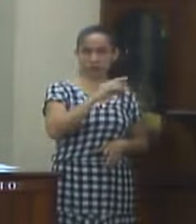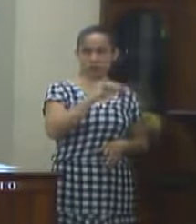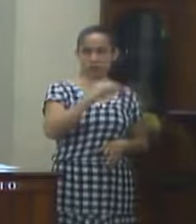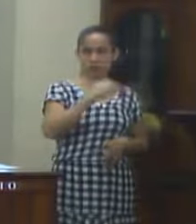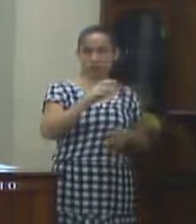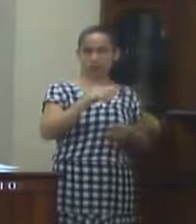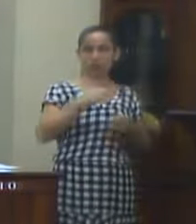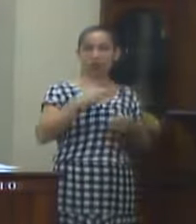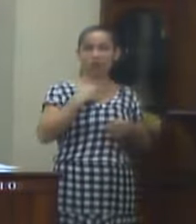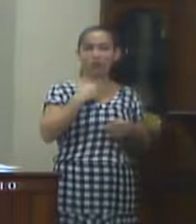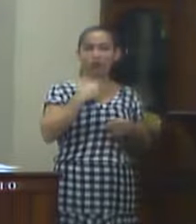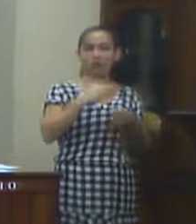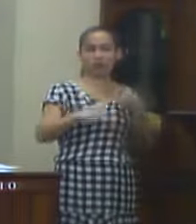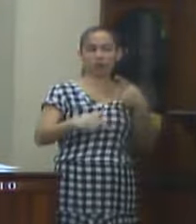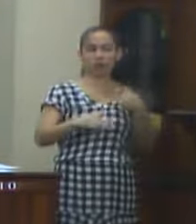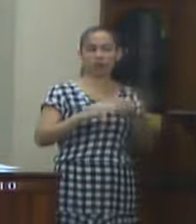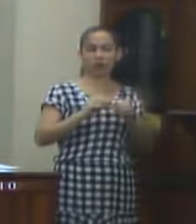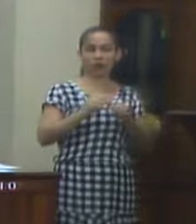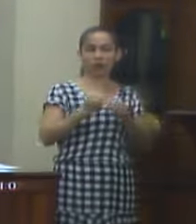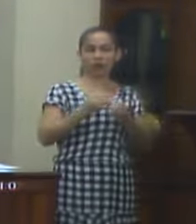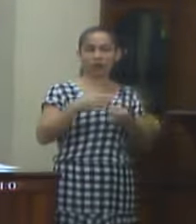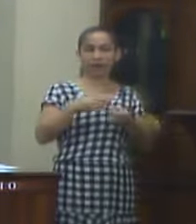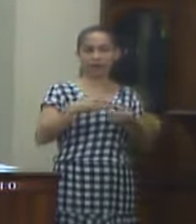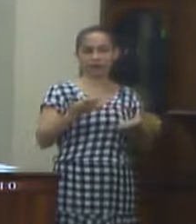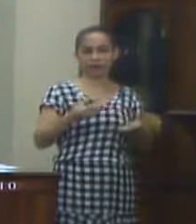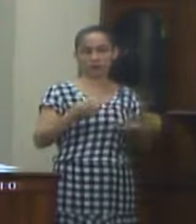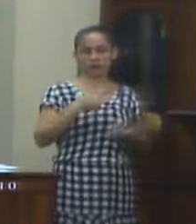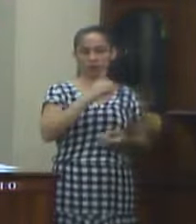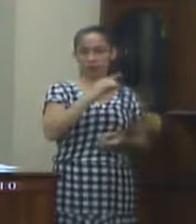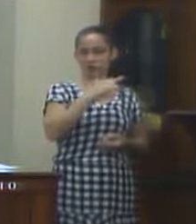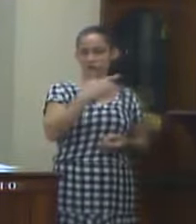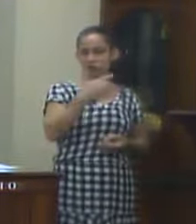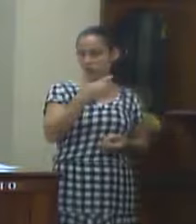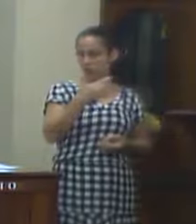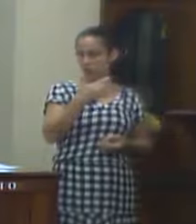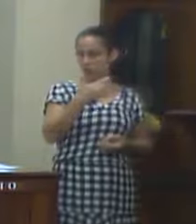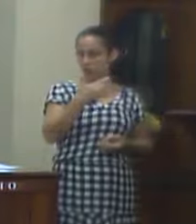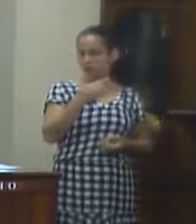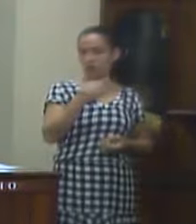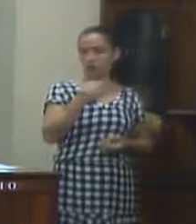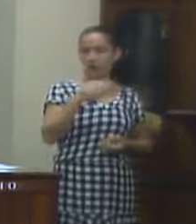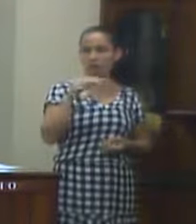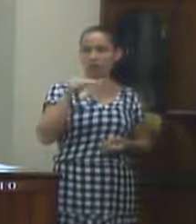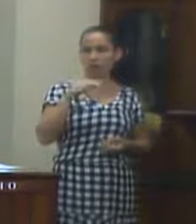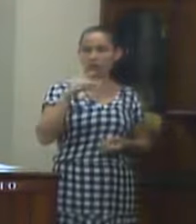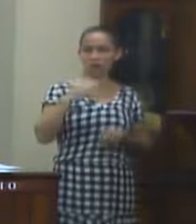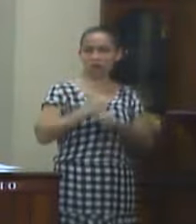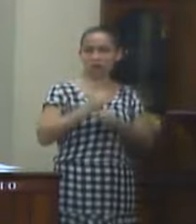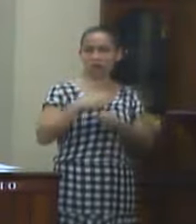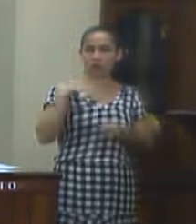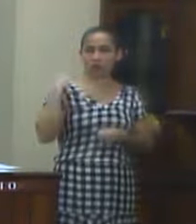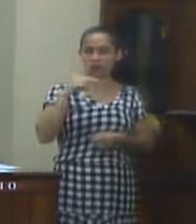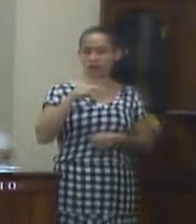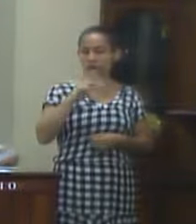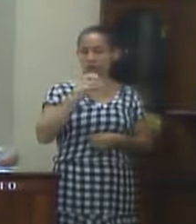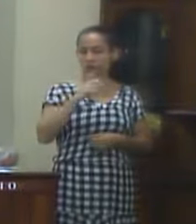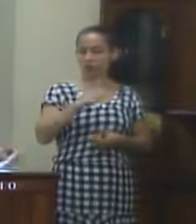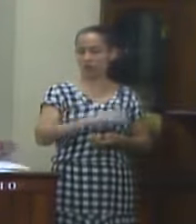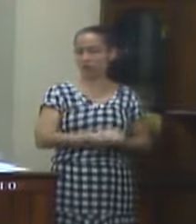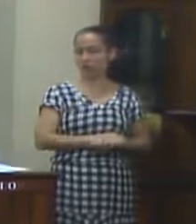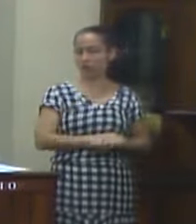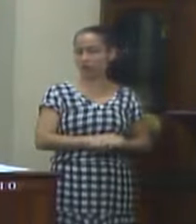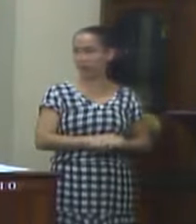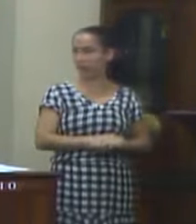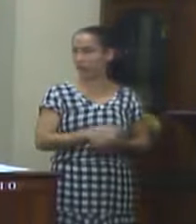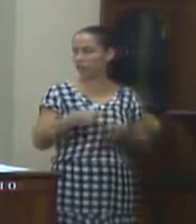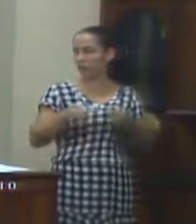cumprido. Sala de Sessões, 29 de novembro de 2018. Professor Rafael de Oliveira Tavares, vereador professor Rafael.